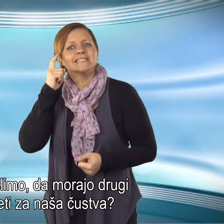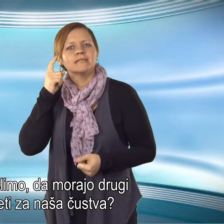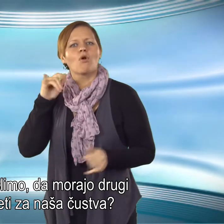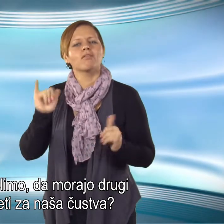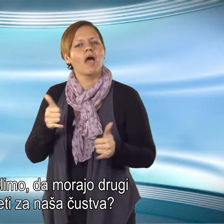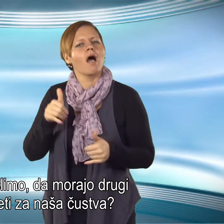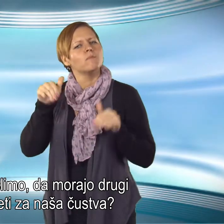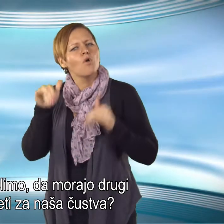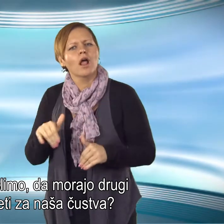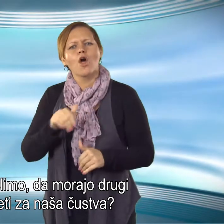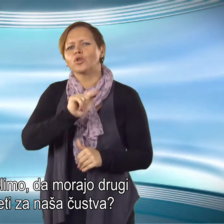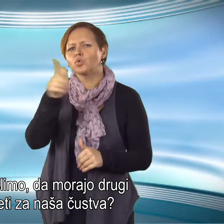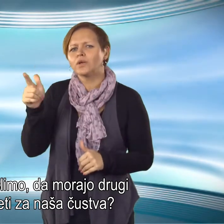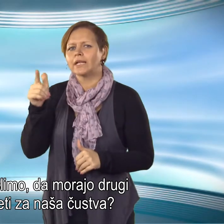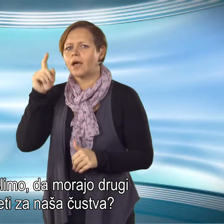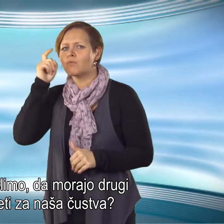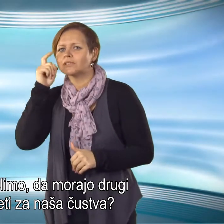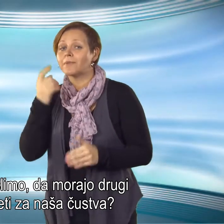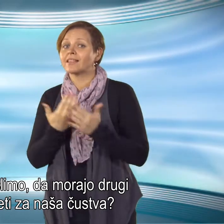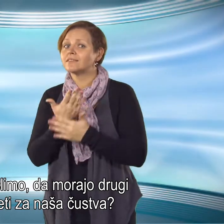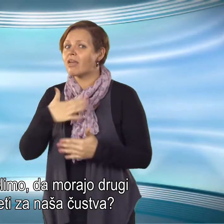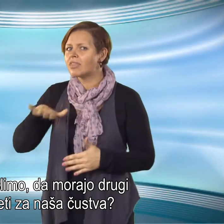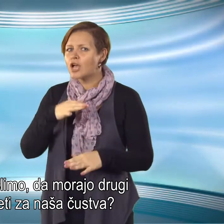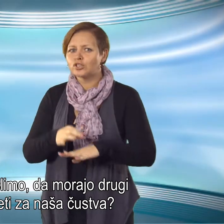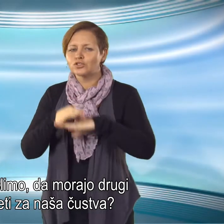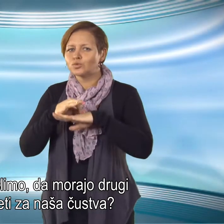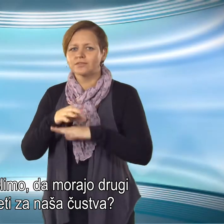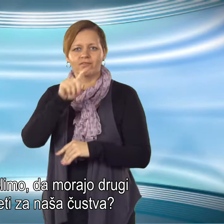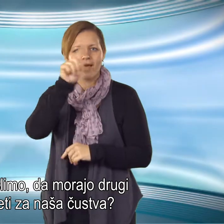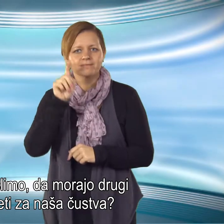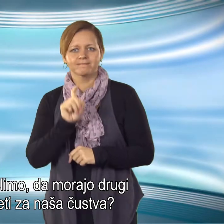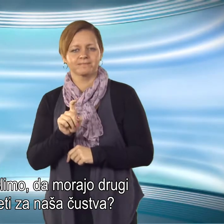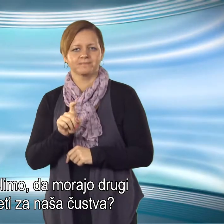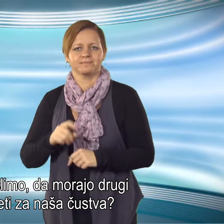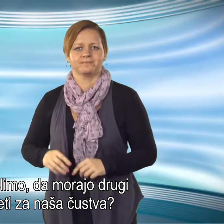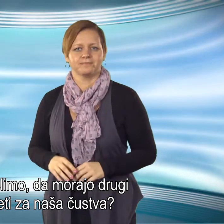Zakaj mislimo, da morajo drugi poskrbeti za naša čustva?